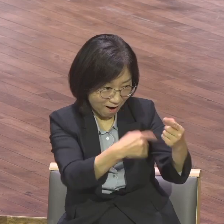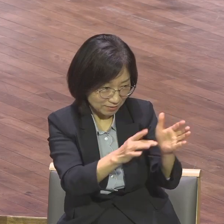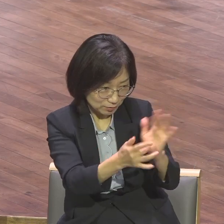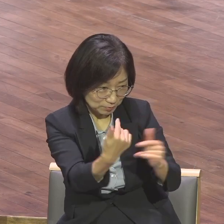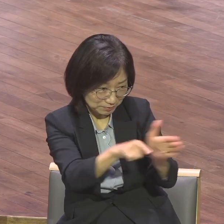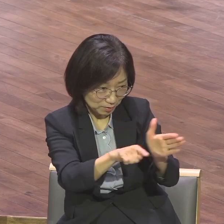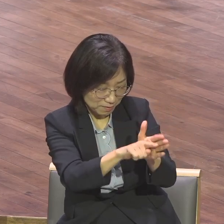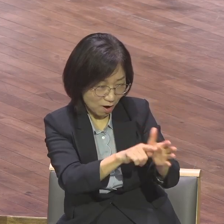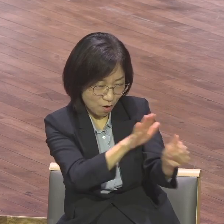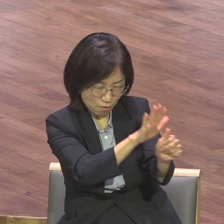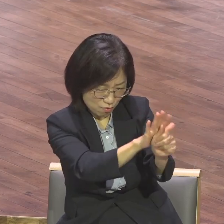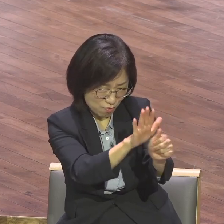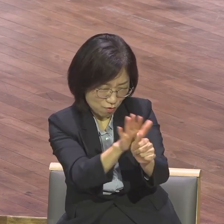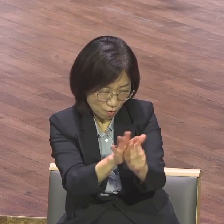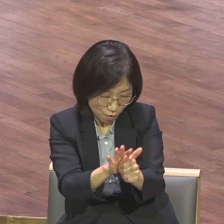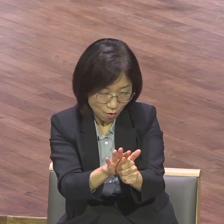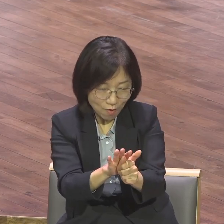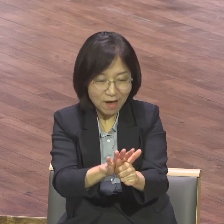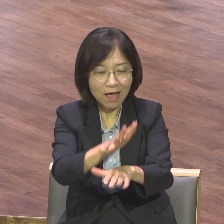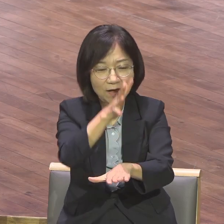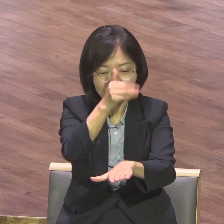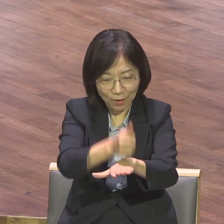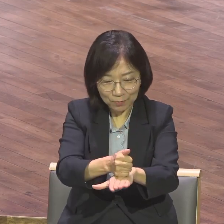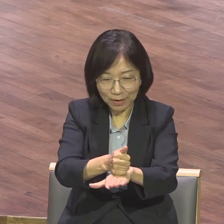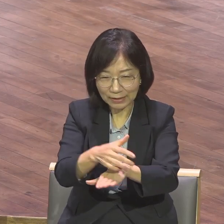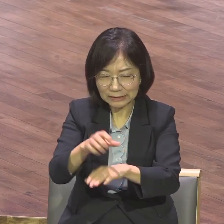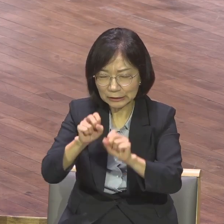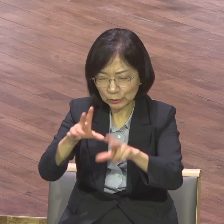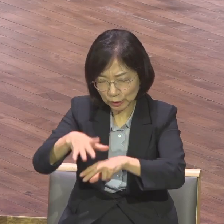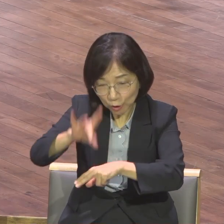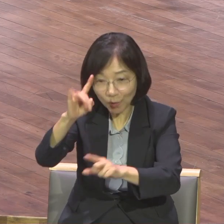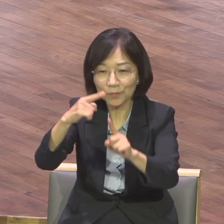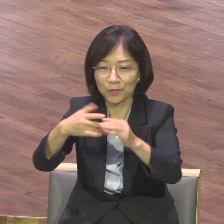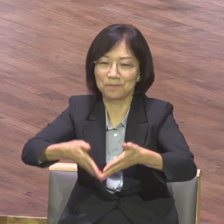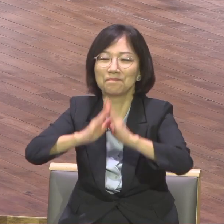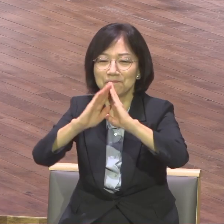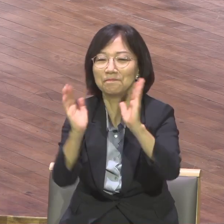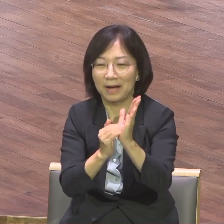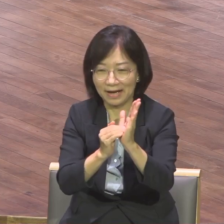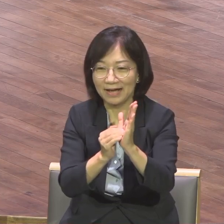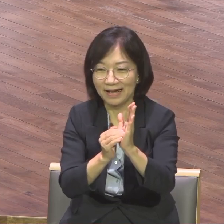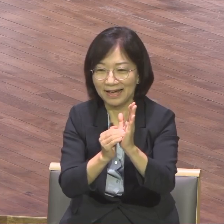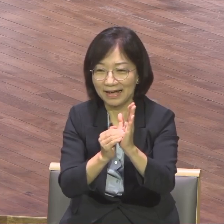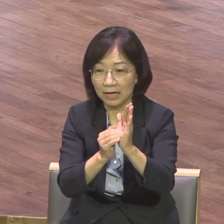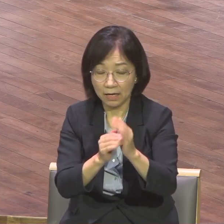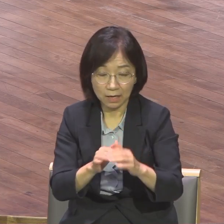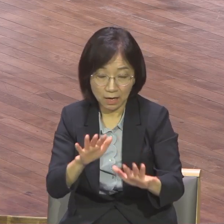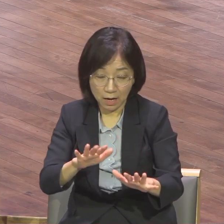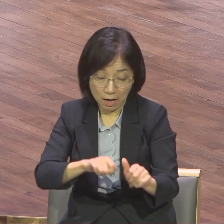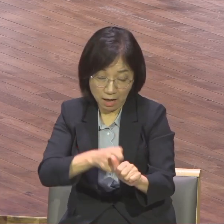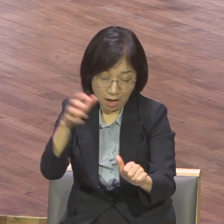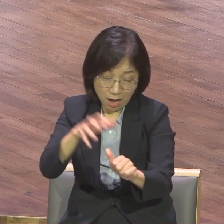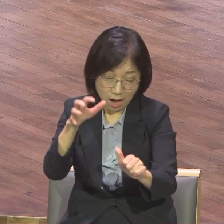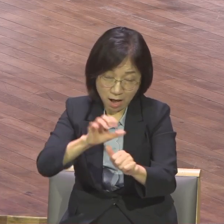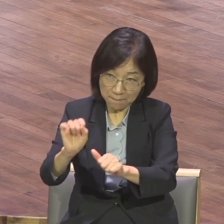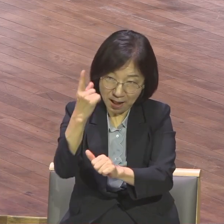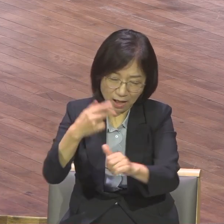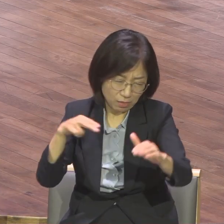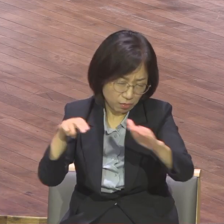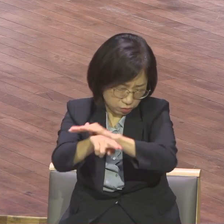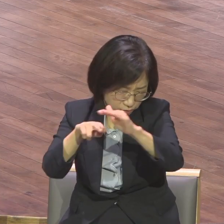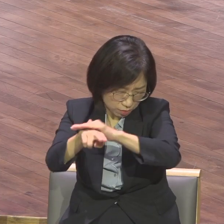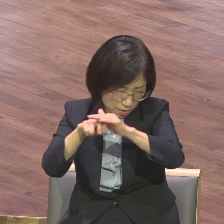돌아와 가지고 세워진 것이 안디옥 교회예요. 그러니까 핍박 중에 도망가서 피해 가지고